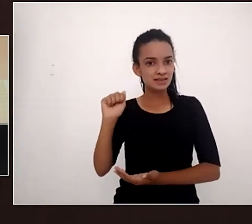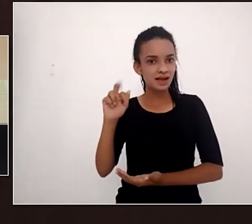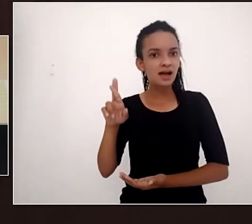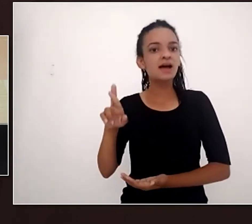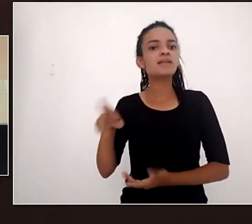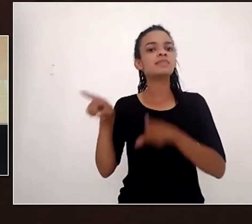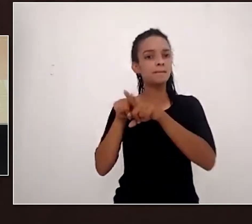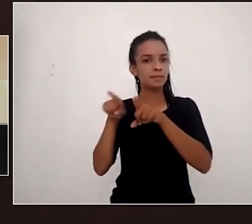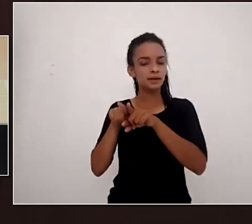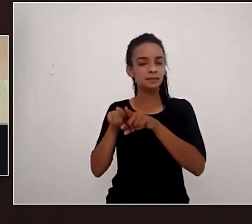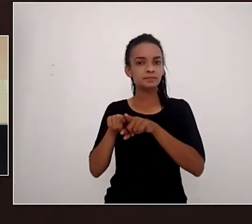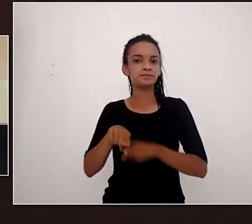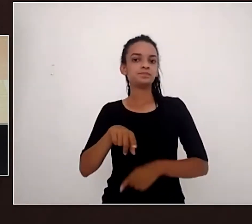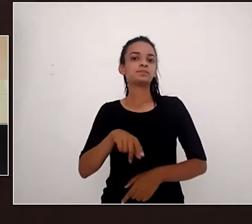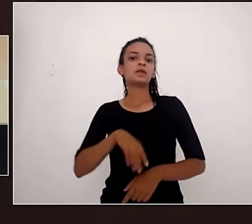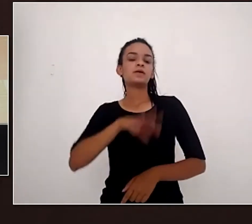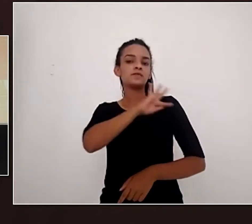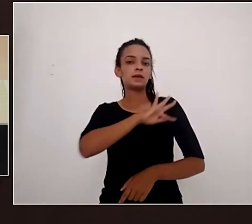Filipenses